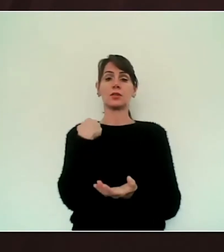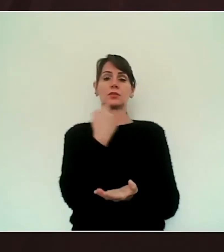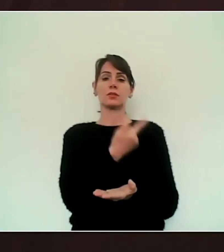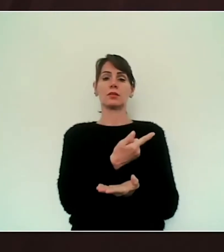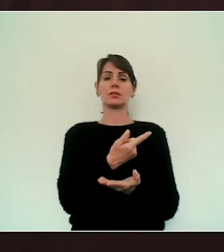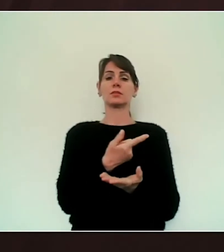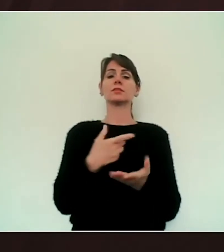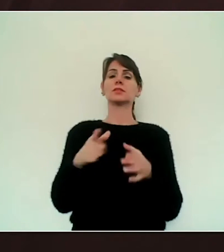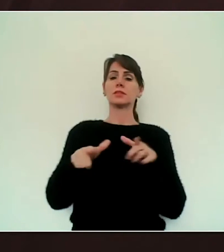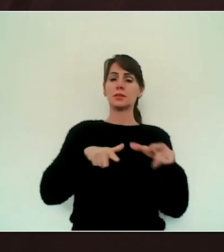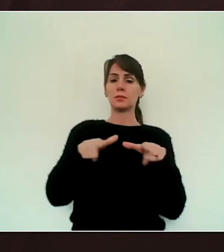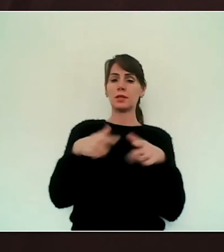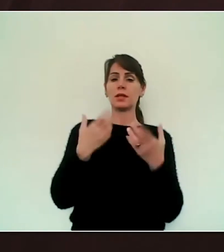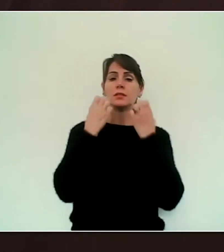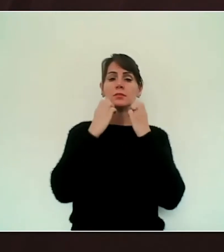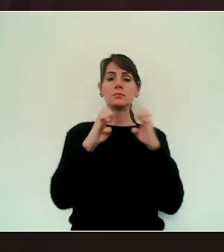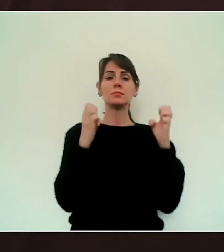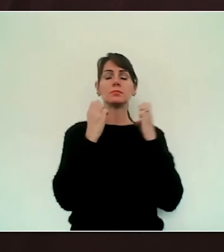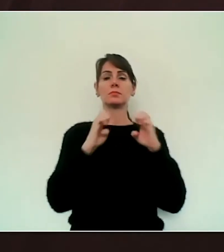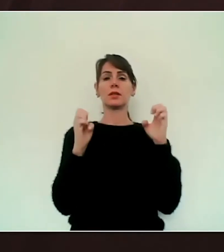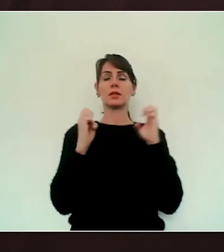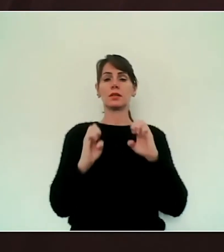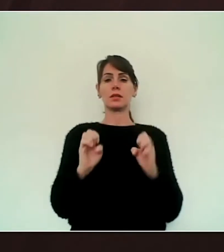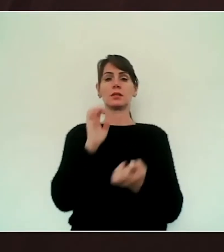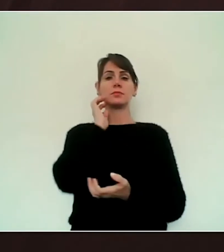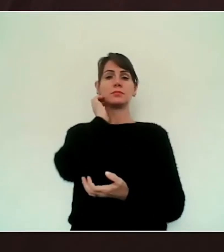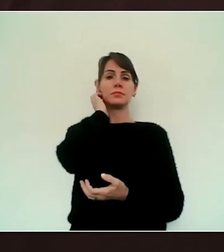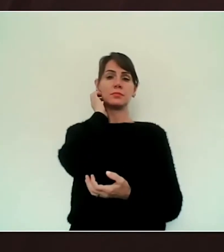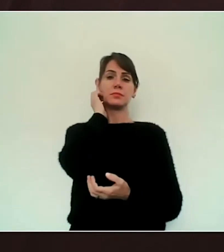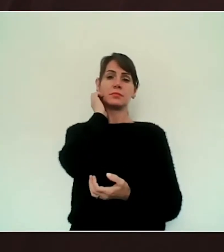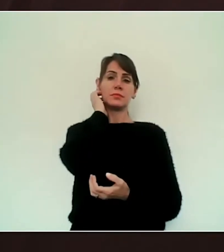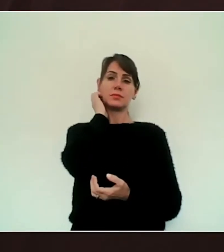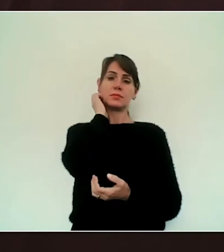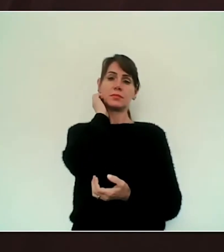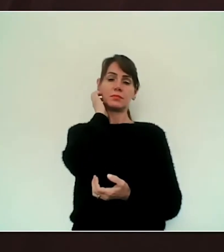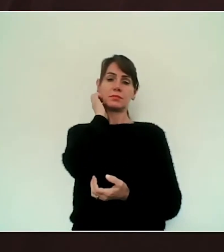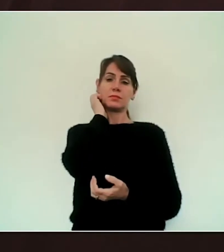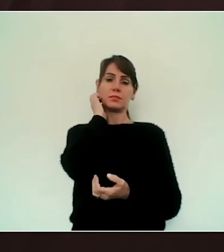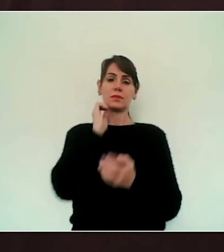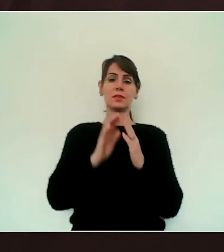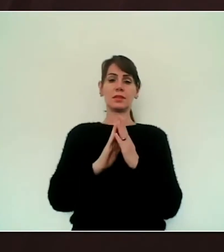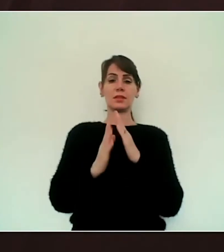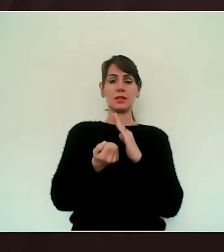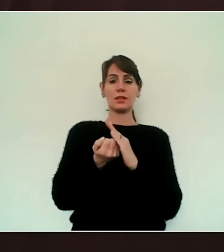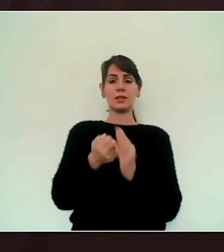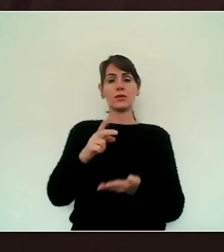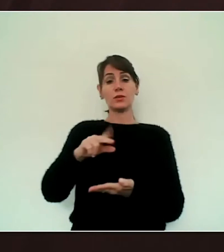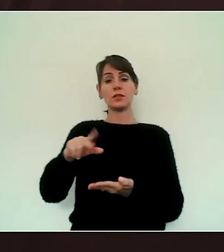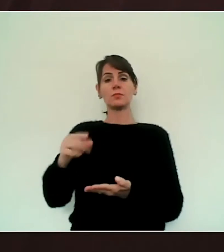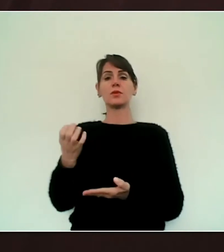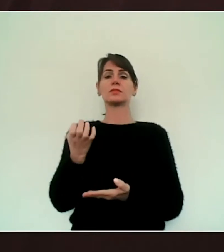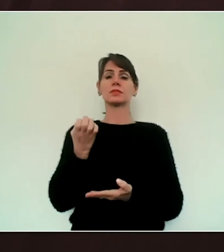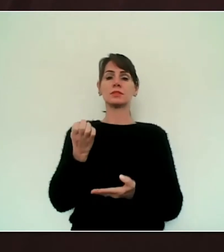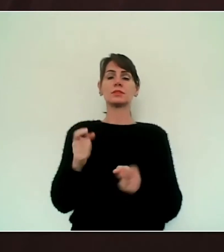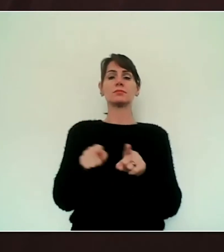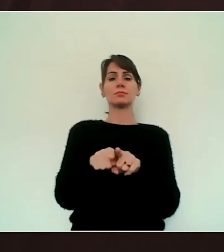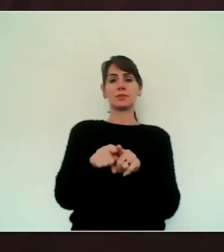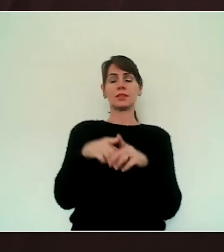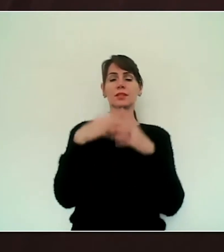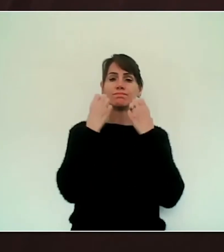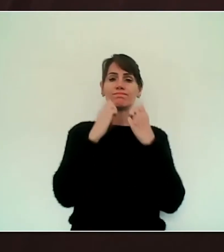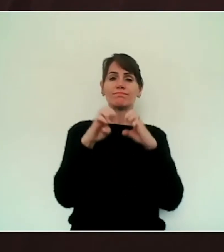E os irmãos das igrejas também não conseguem mais se conter, também querem pregar evangelho, querem sair,